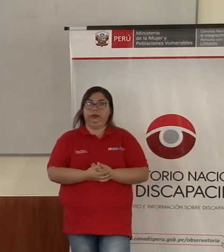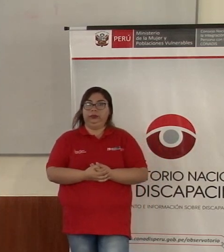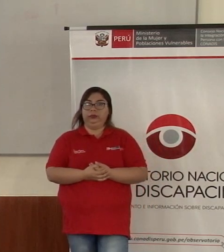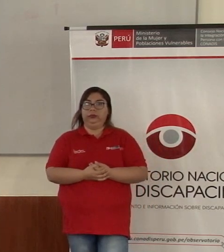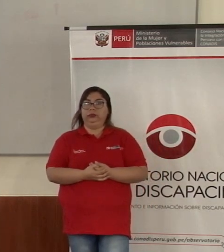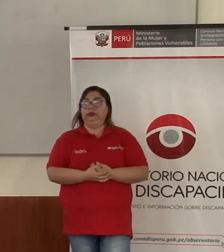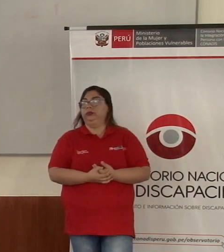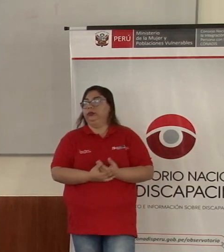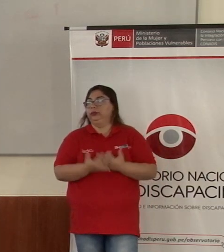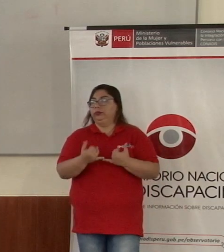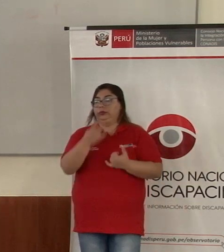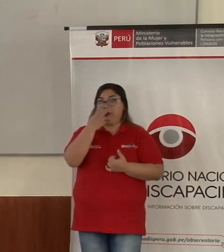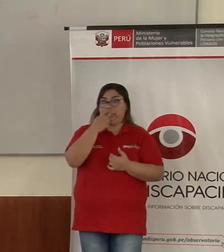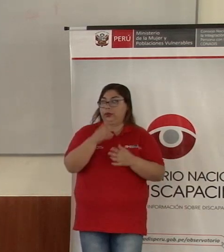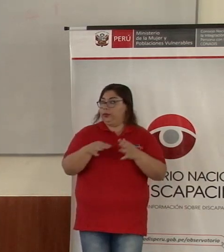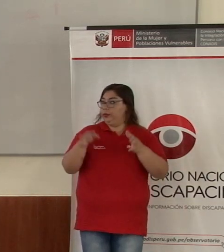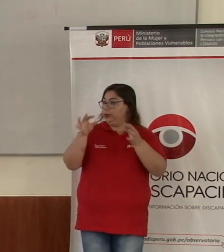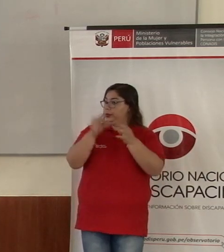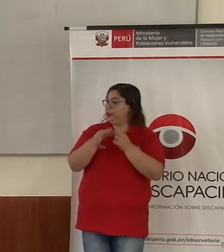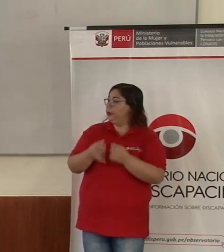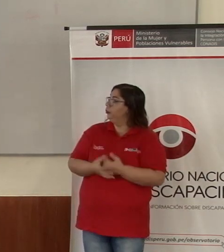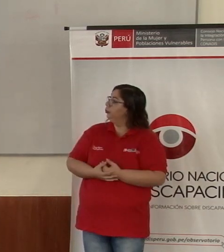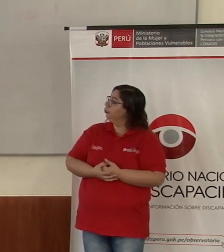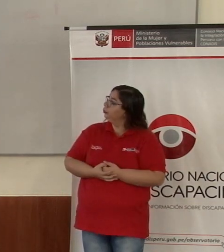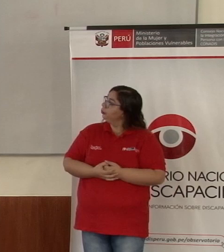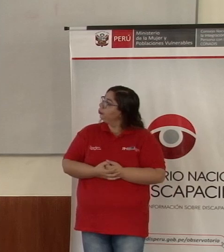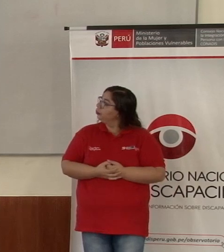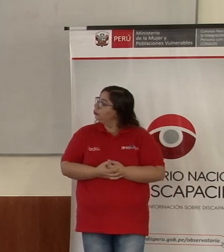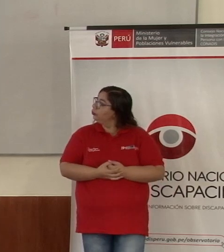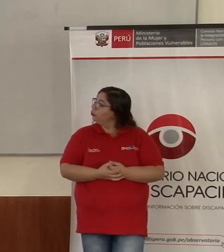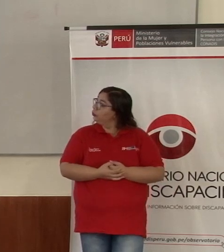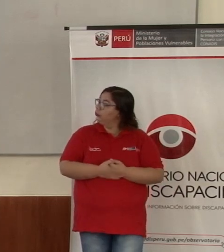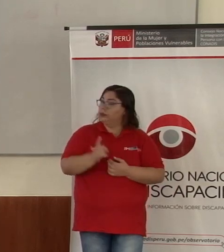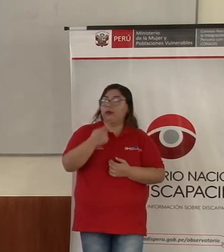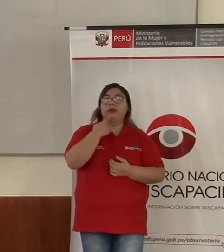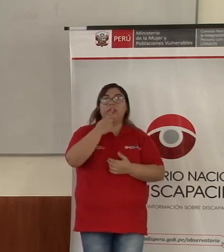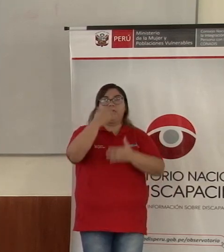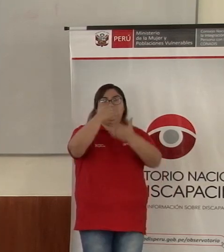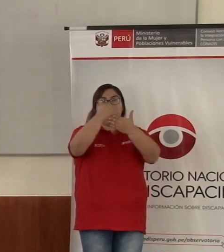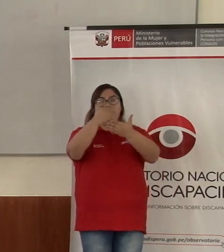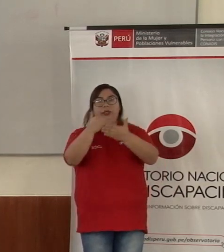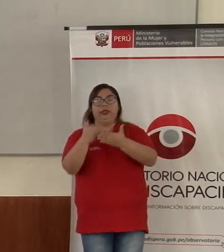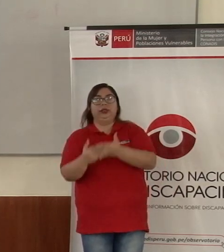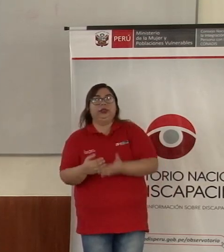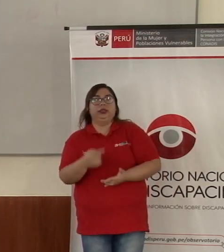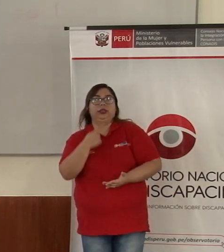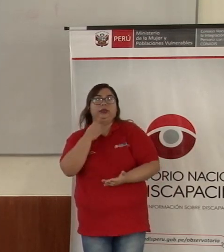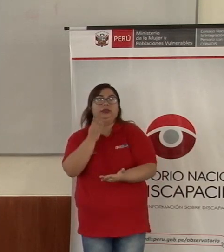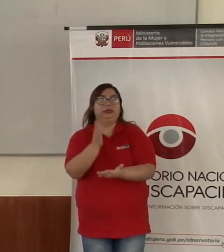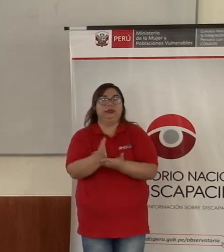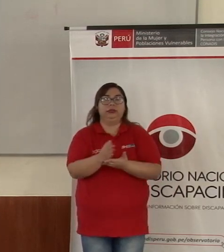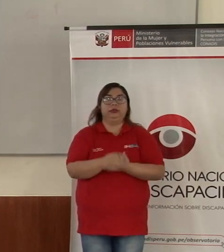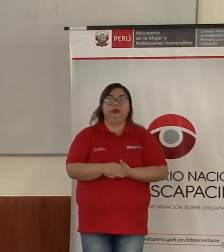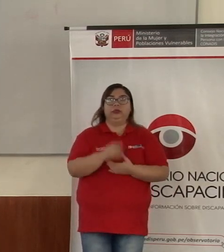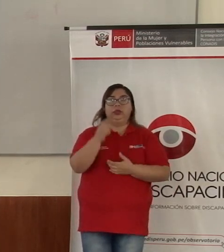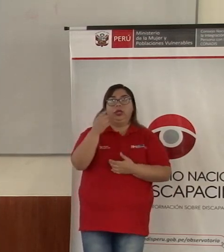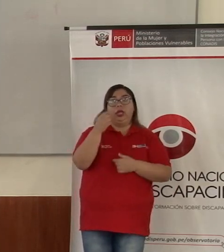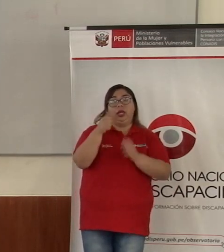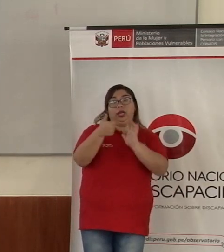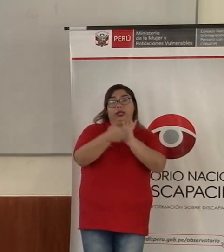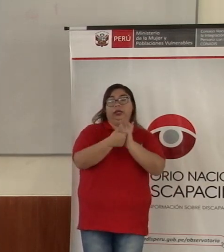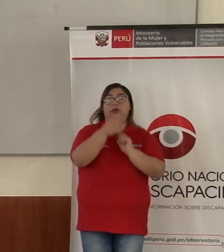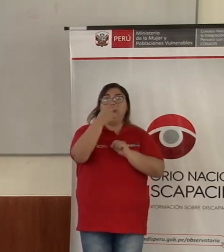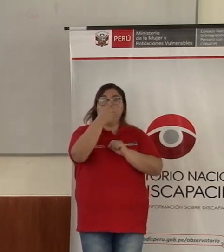Ahora, acá hay algo bastante interesante. Esta es la lista que determinada expresamente el artículo